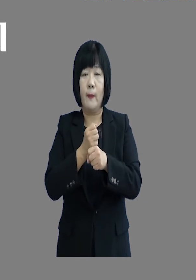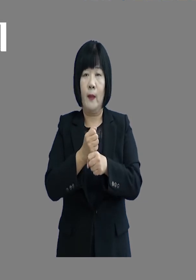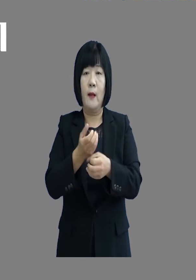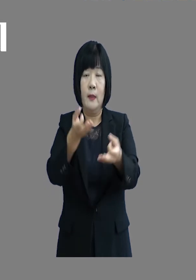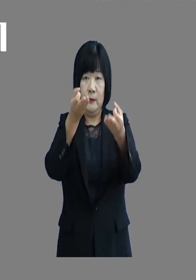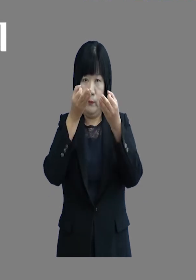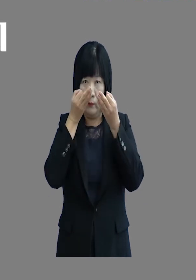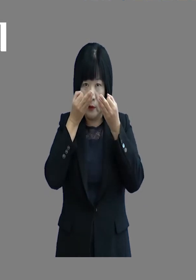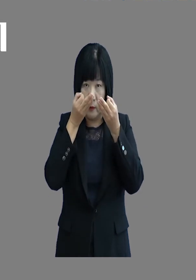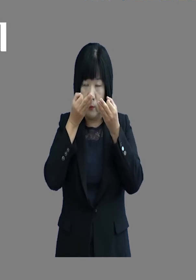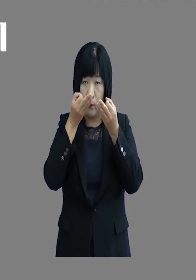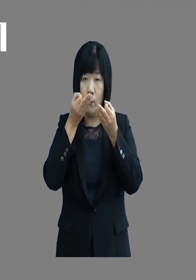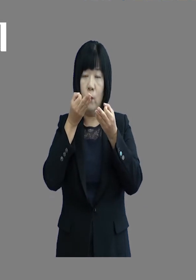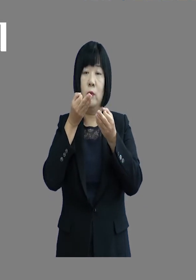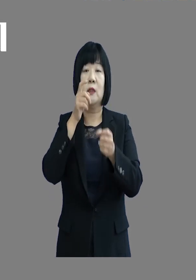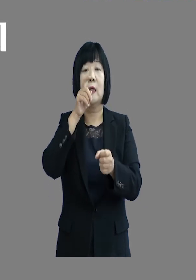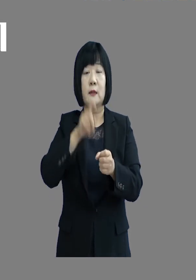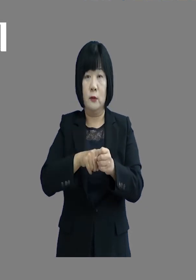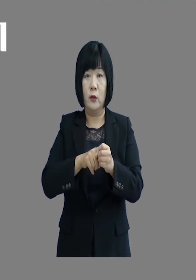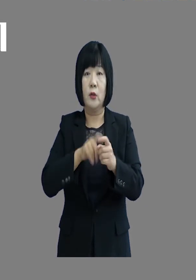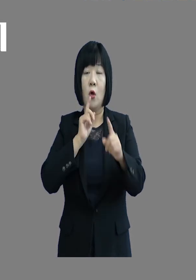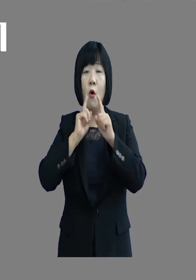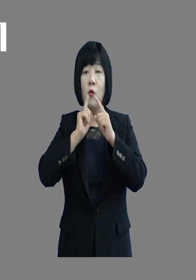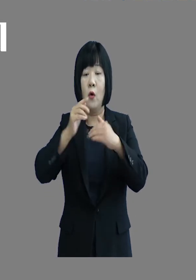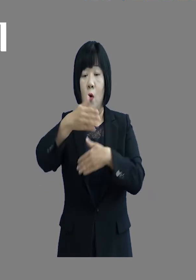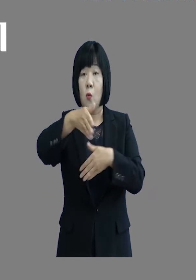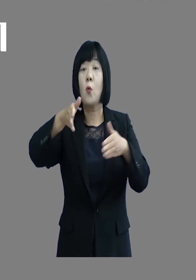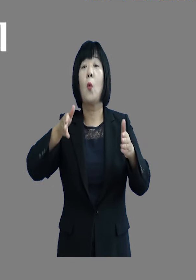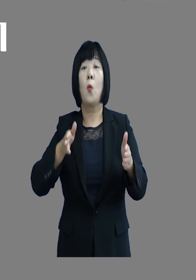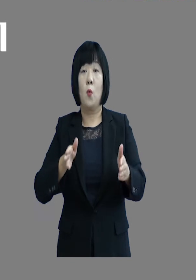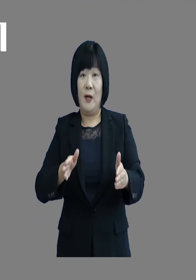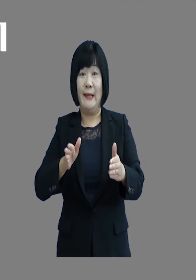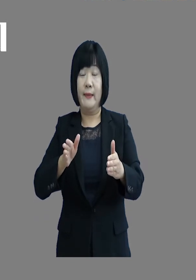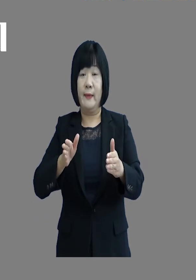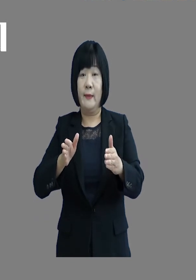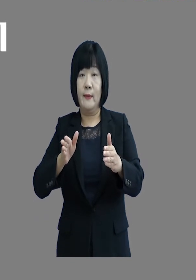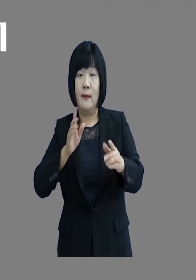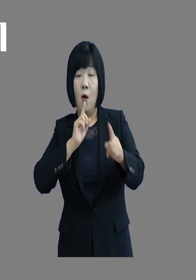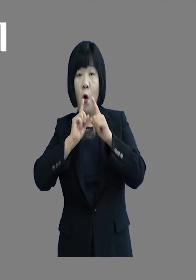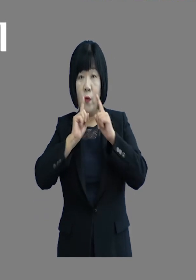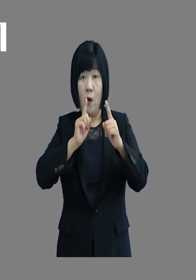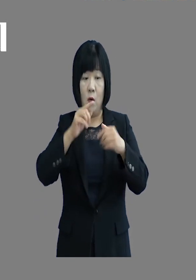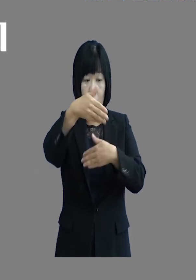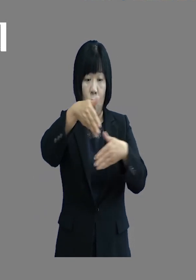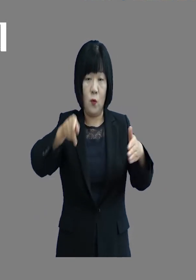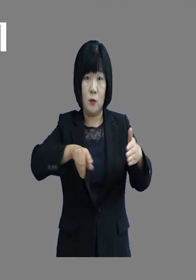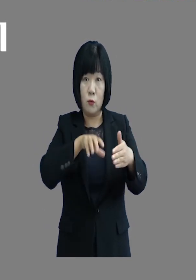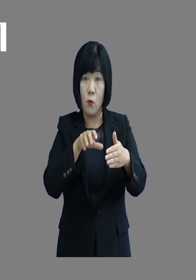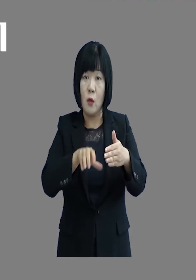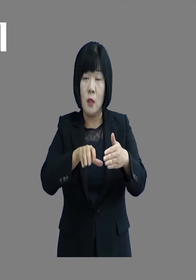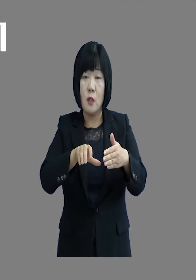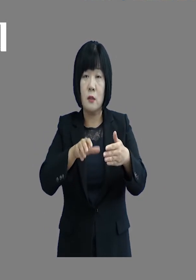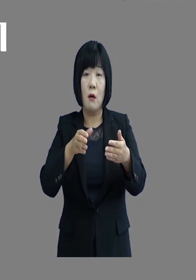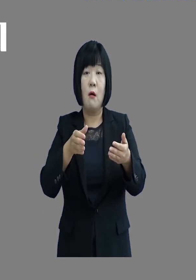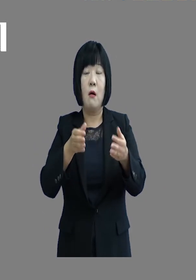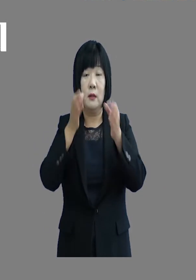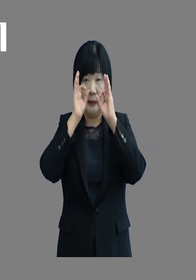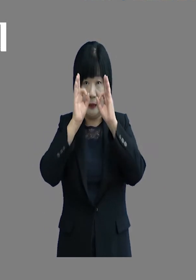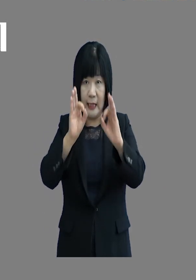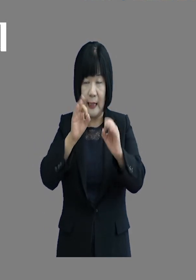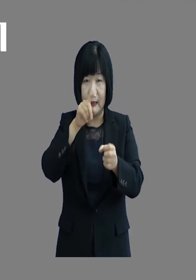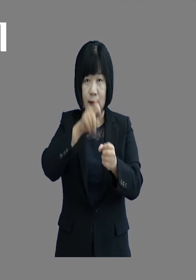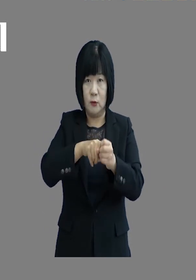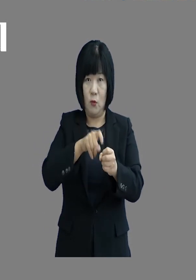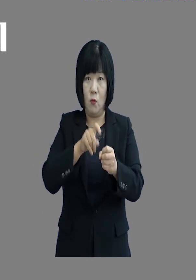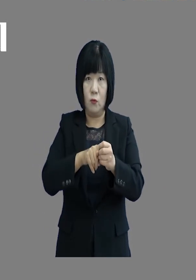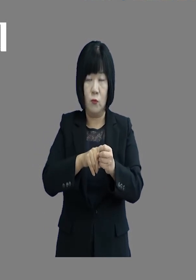언어. 그리고 공간 언어입니다. 이 공간 속에서 시각적인 표현들을 통해서